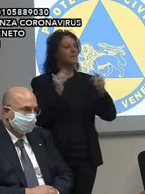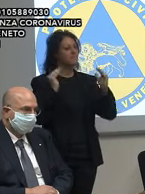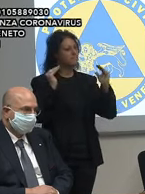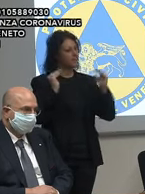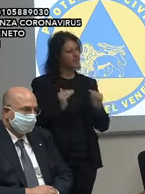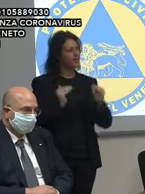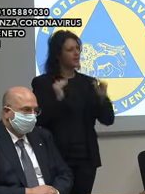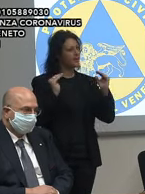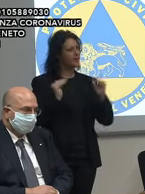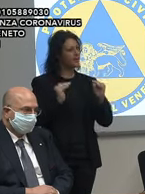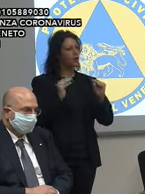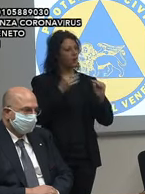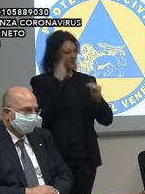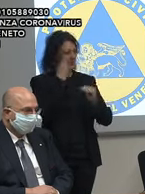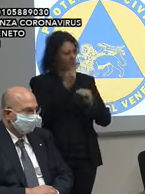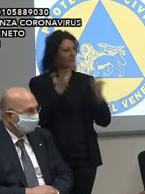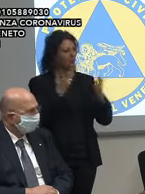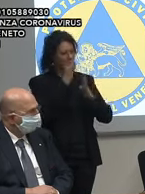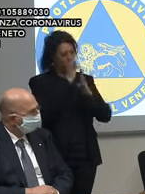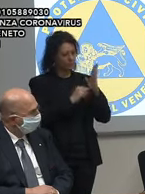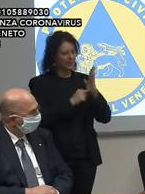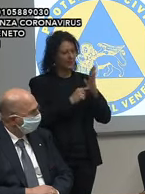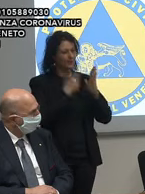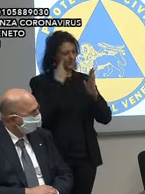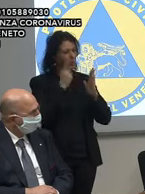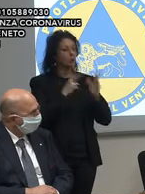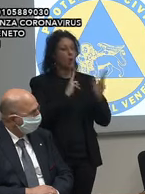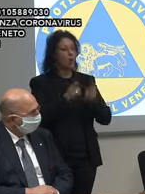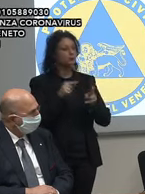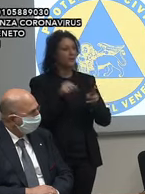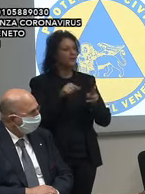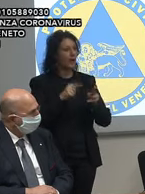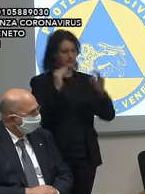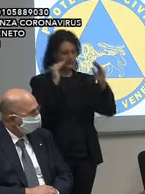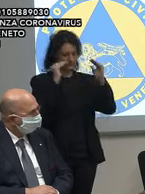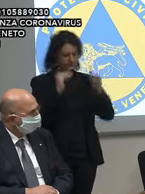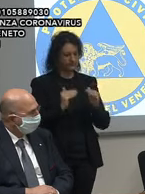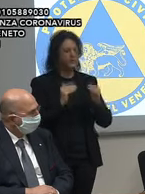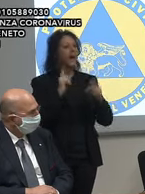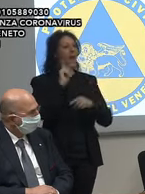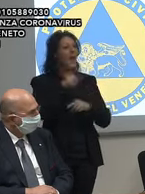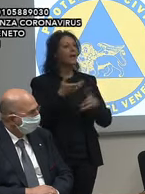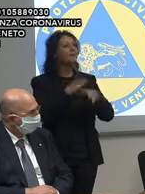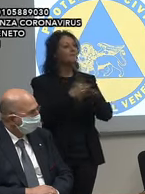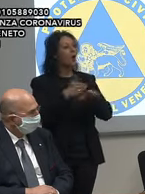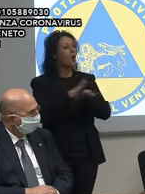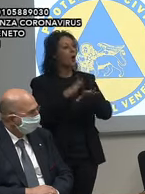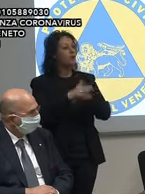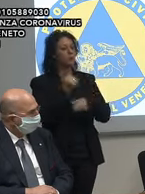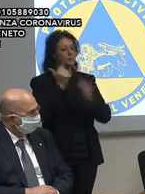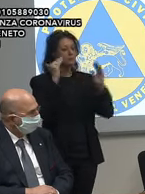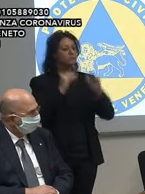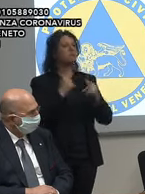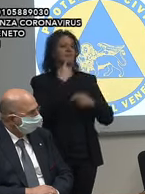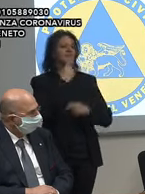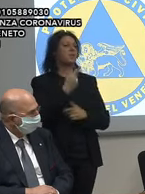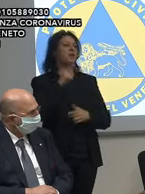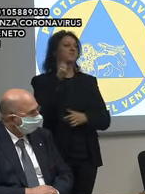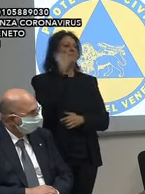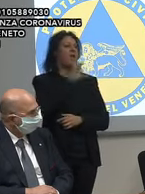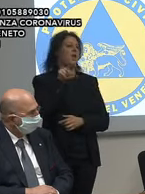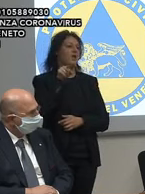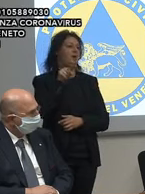il più possibile, come abbiamo visto, le ospedalizzazioni e i decessi dei cittadini e cittadini, questo è stato il Veneto. E